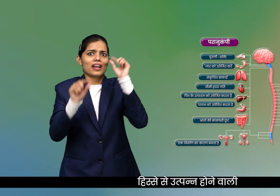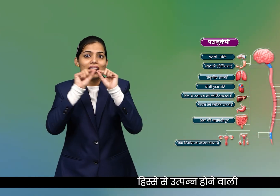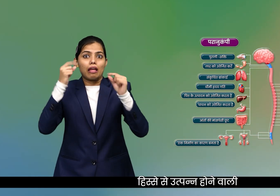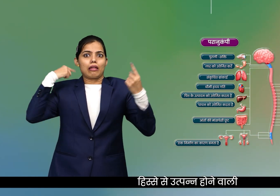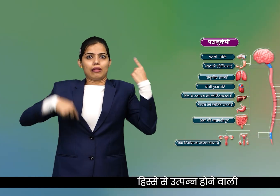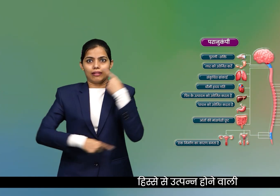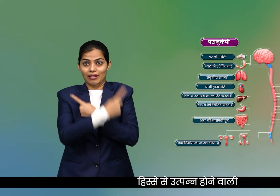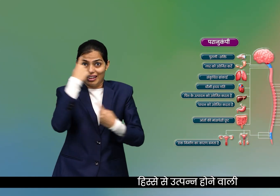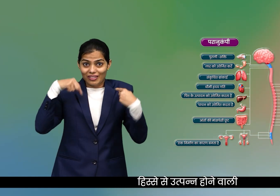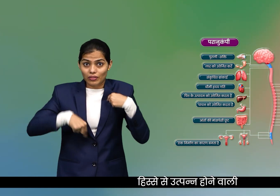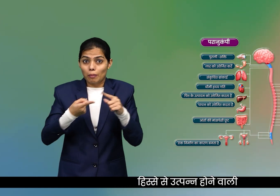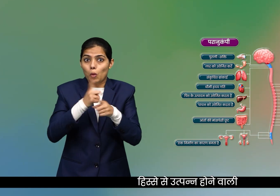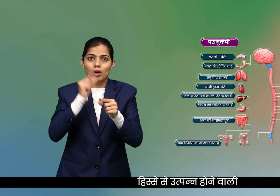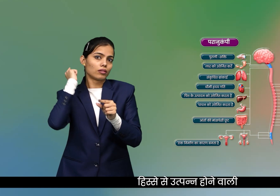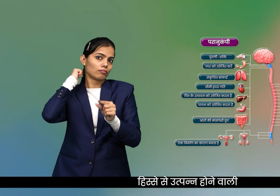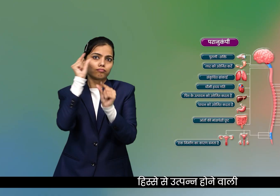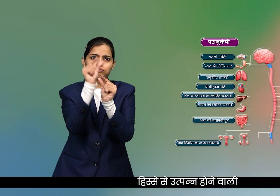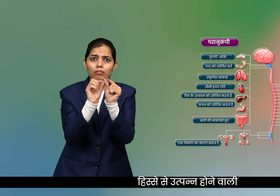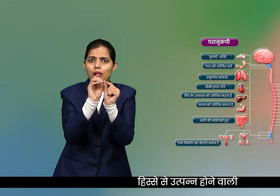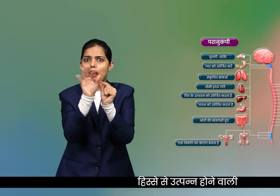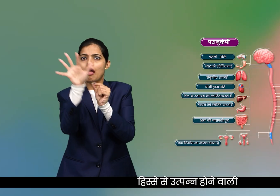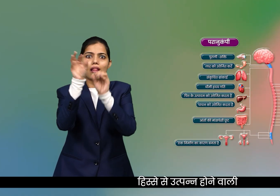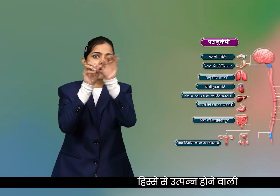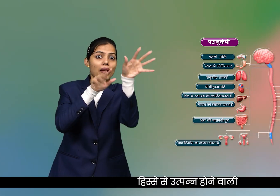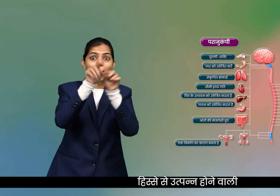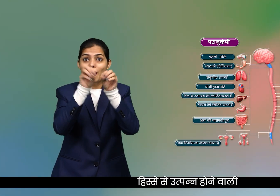हिस्से से उत्पन्न होने वाली